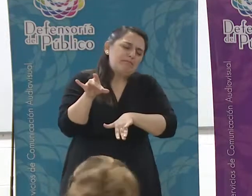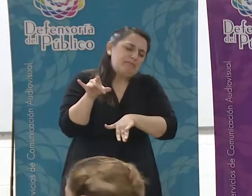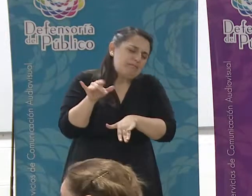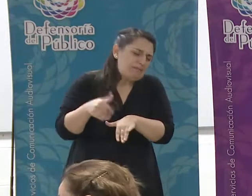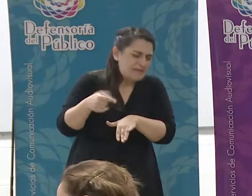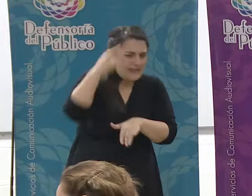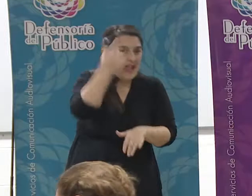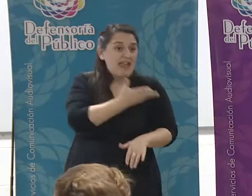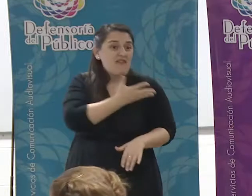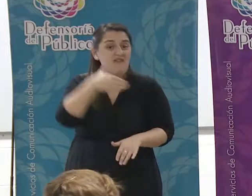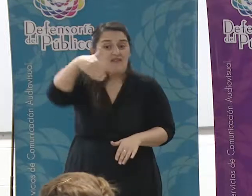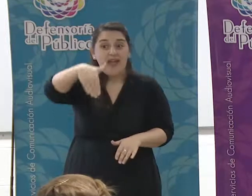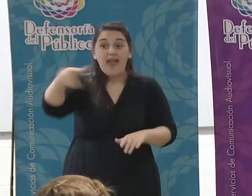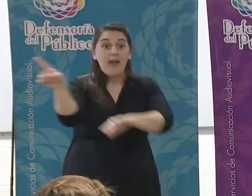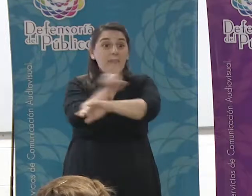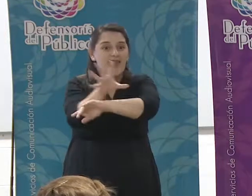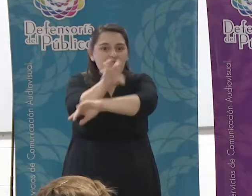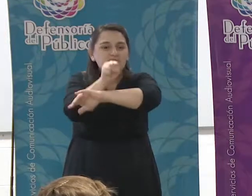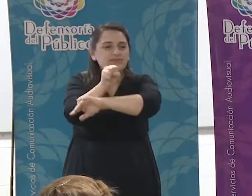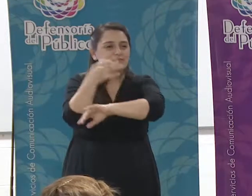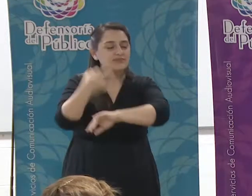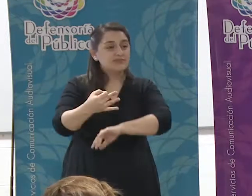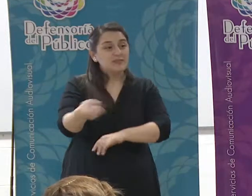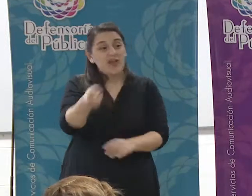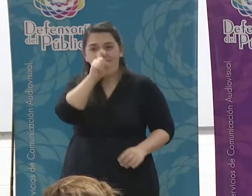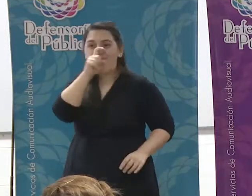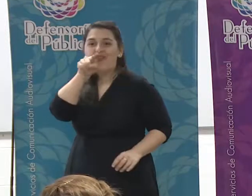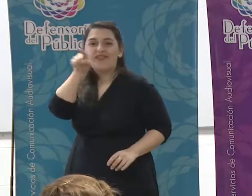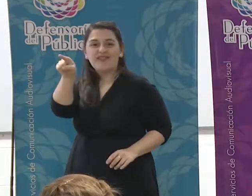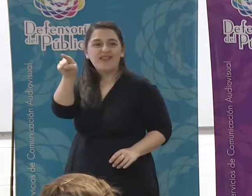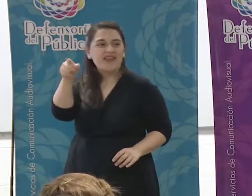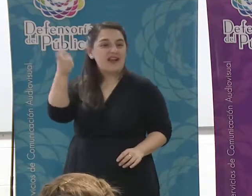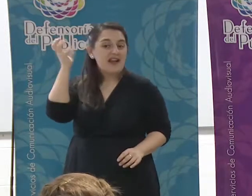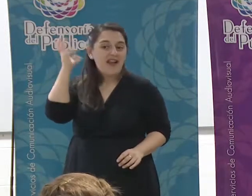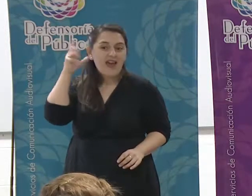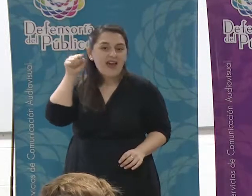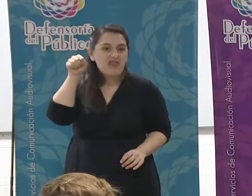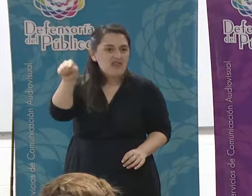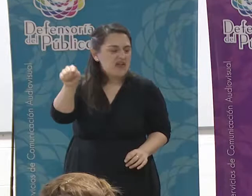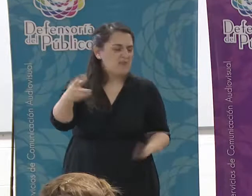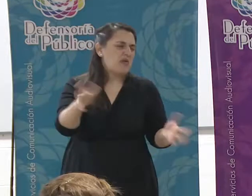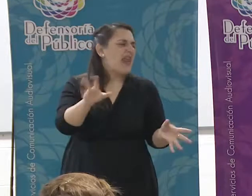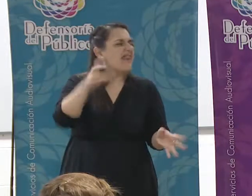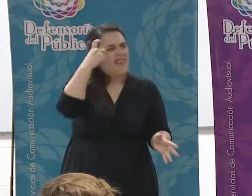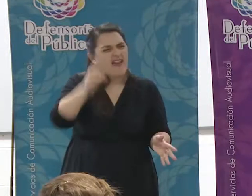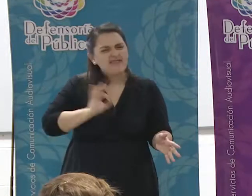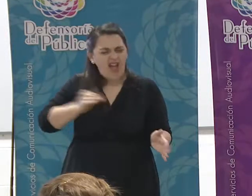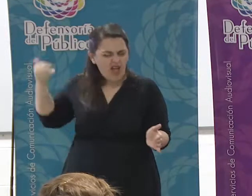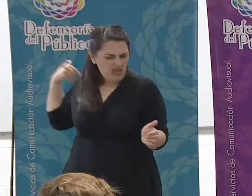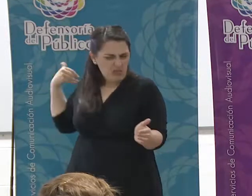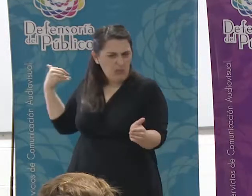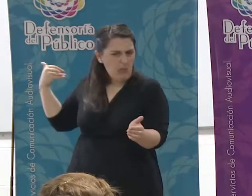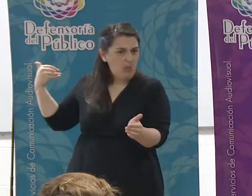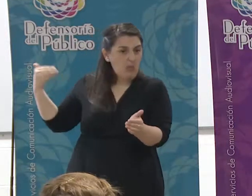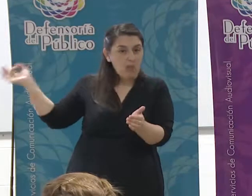FM por el solo hecho de que en Corrientes no existían las FM unos 9 años, 10 atrás. Únicamente